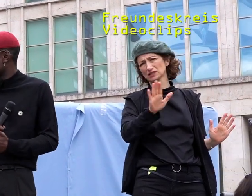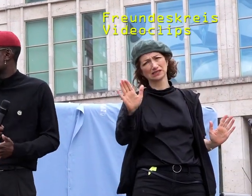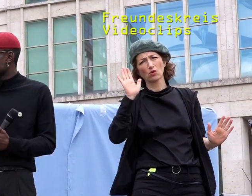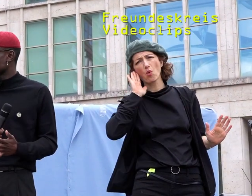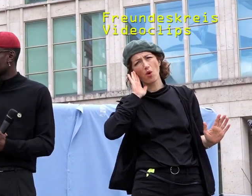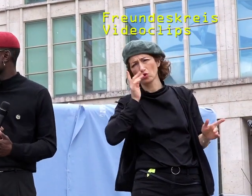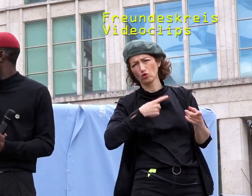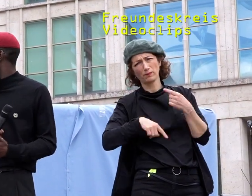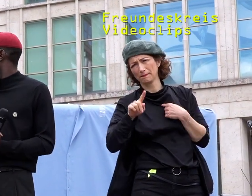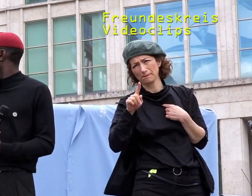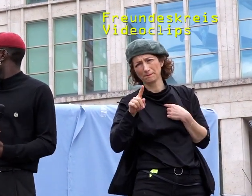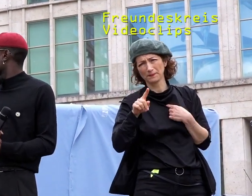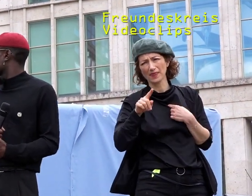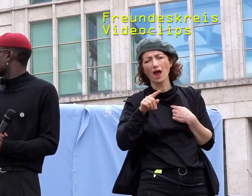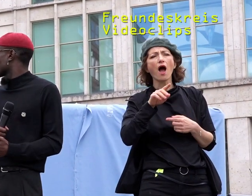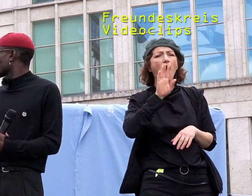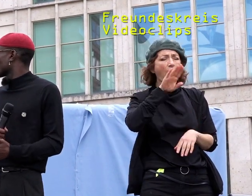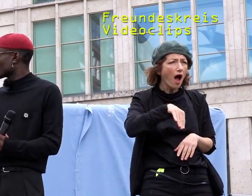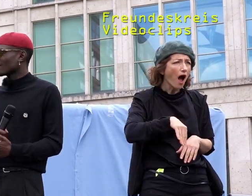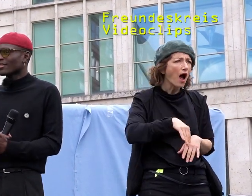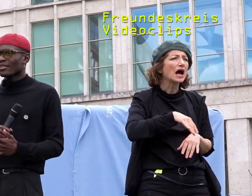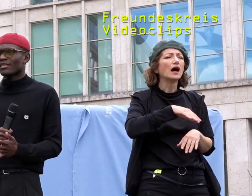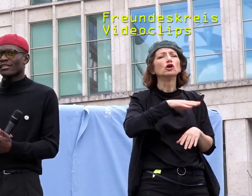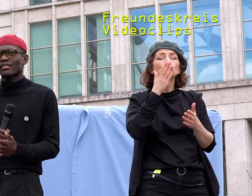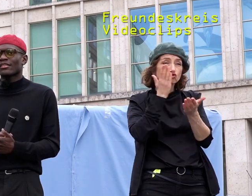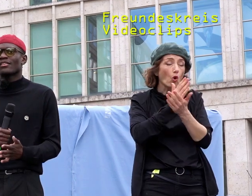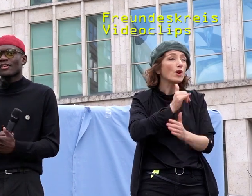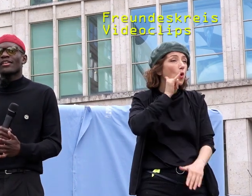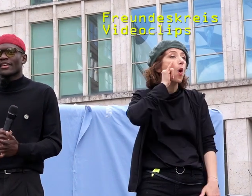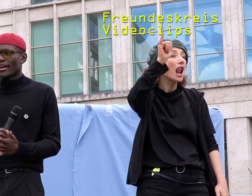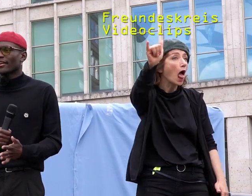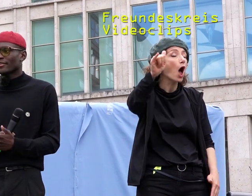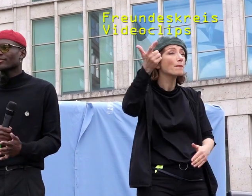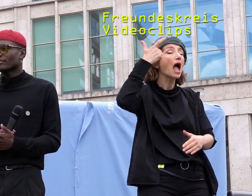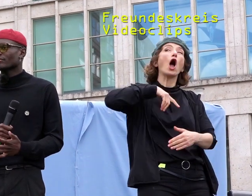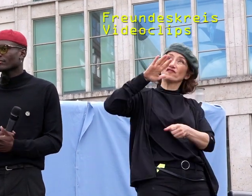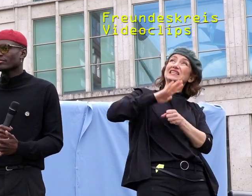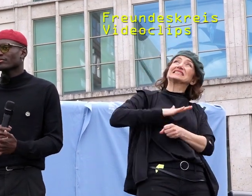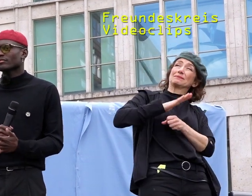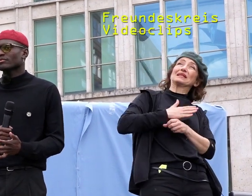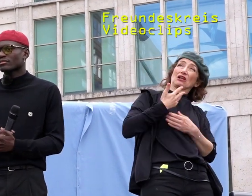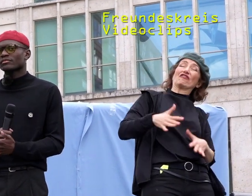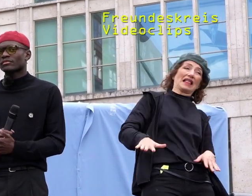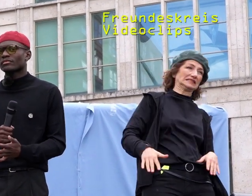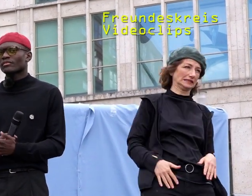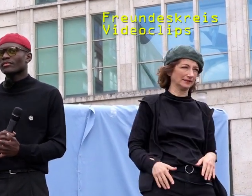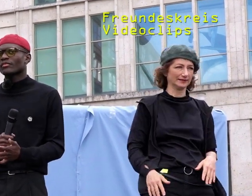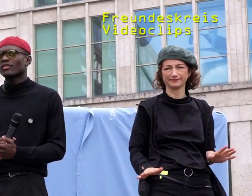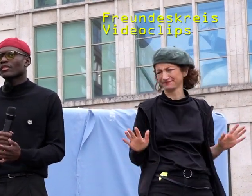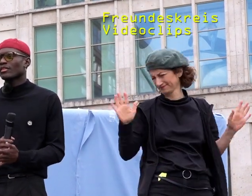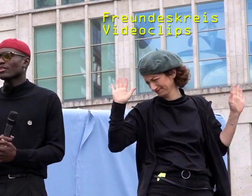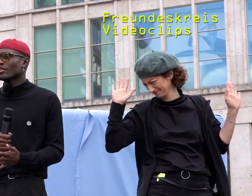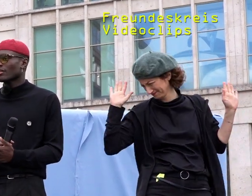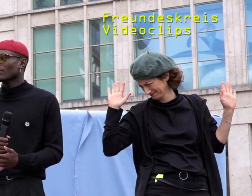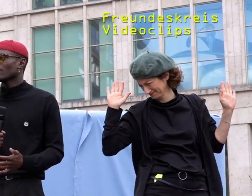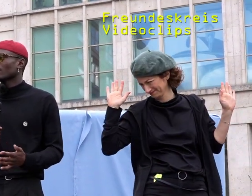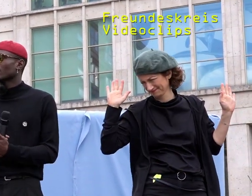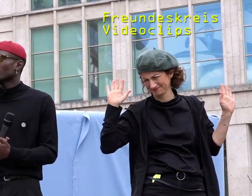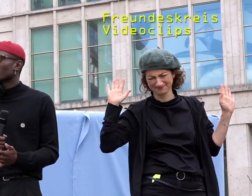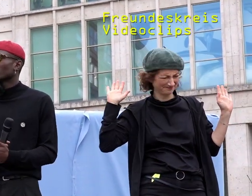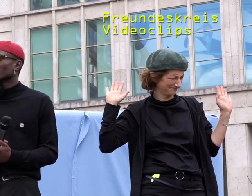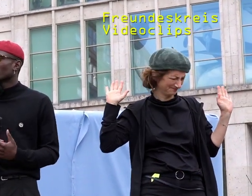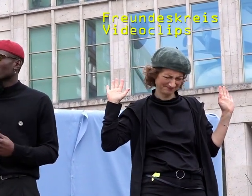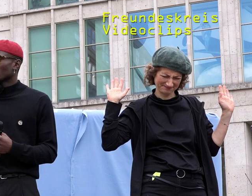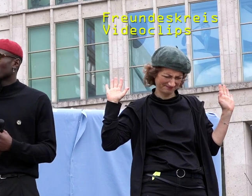hören, dass ihr schon mal irgendwo im Urlaub diskriminiert worden seid. Wir möchten es einfach nicht